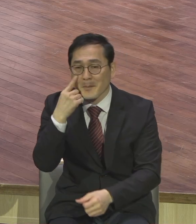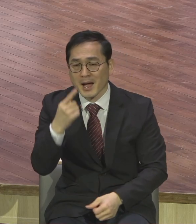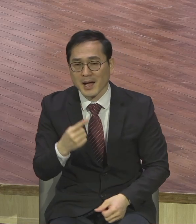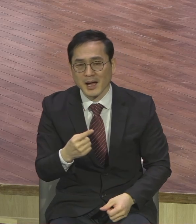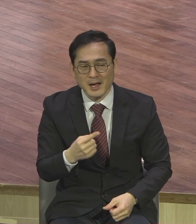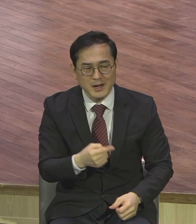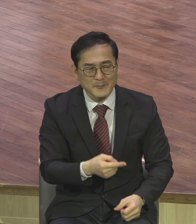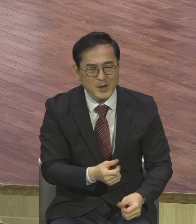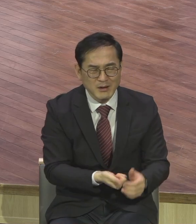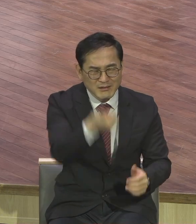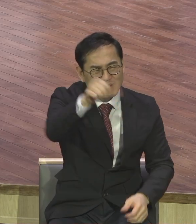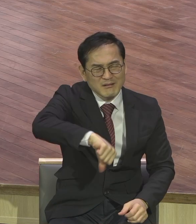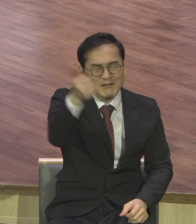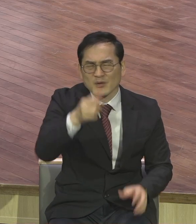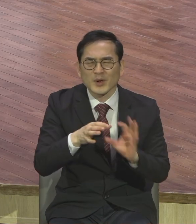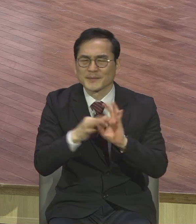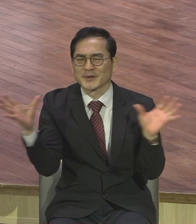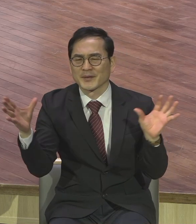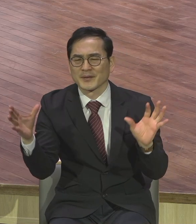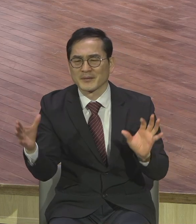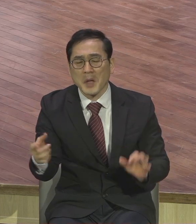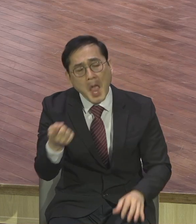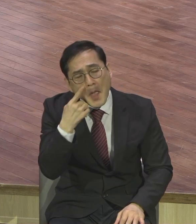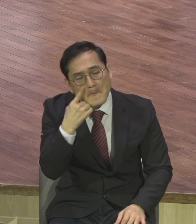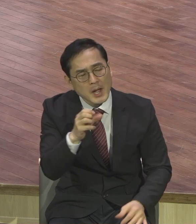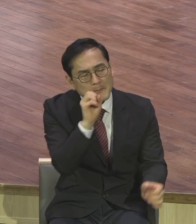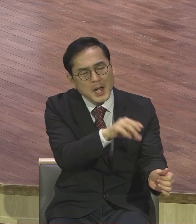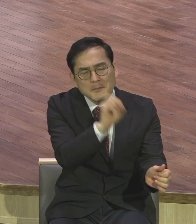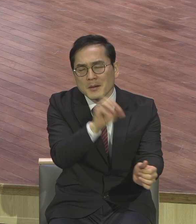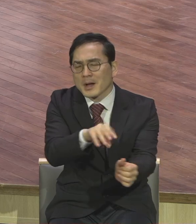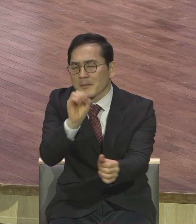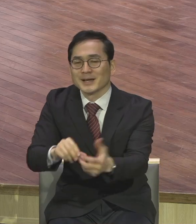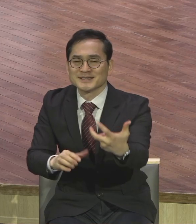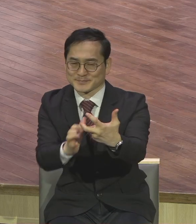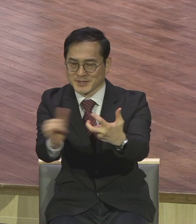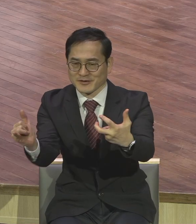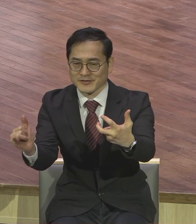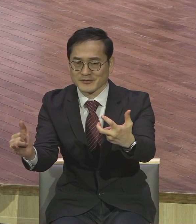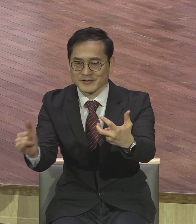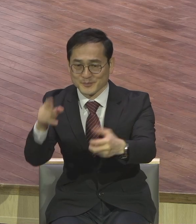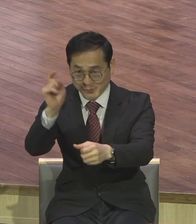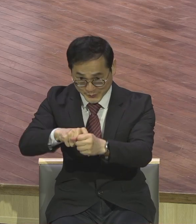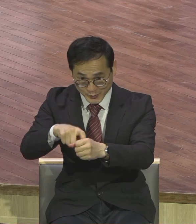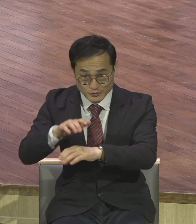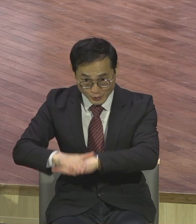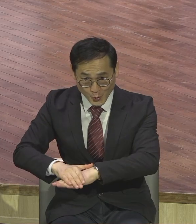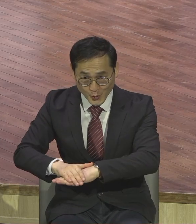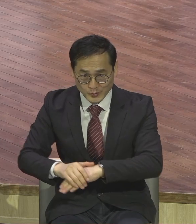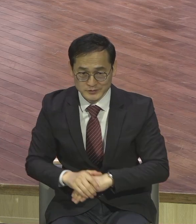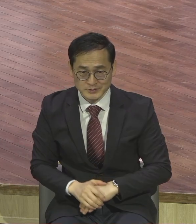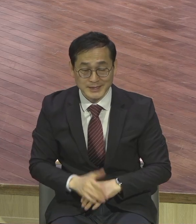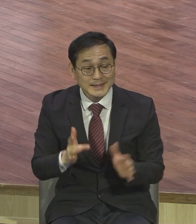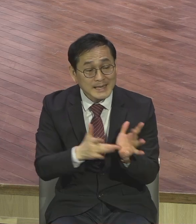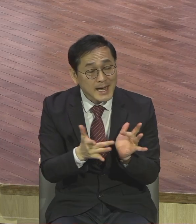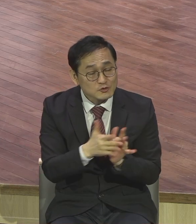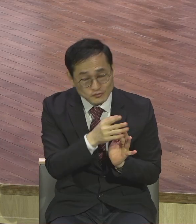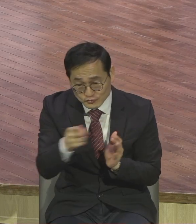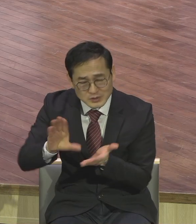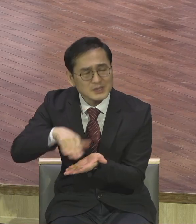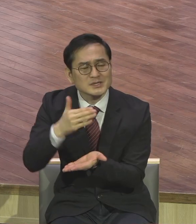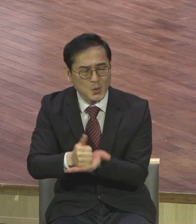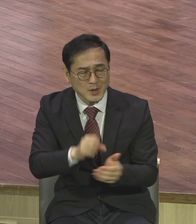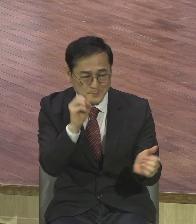한 명 그 현장에서 복음을 말해보자. 정말 예수가 그리스도라는 사실을